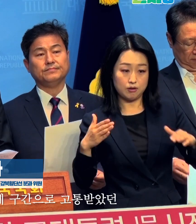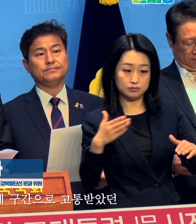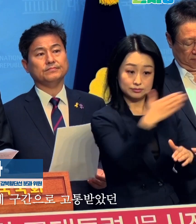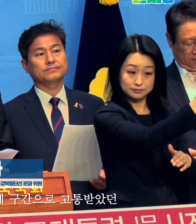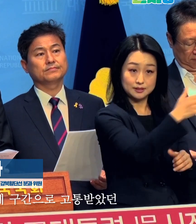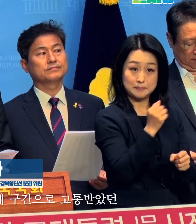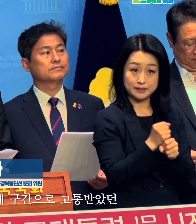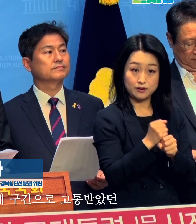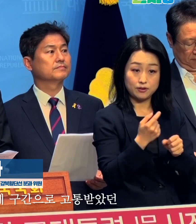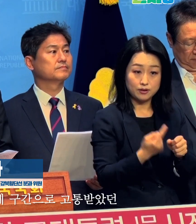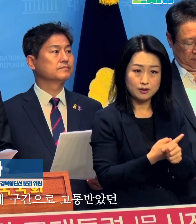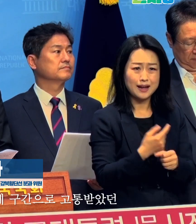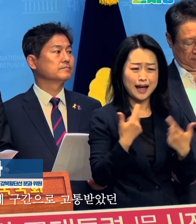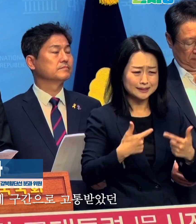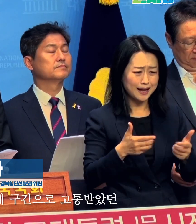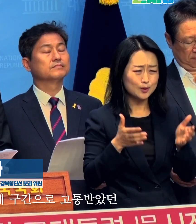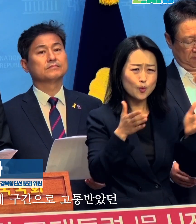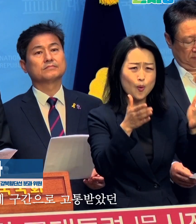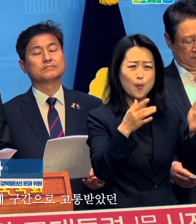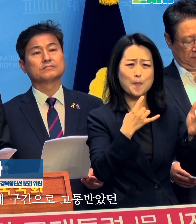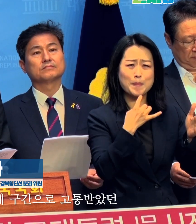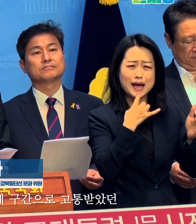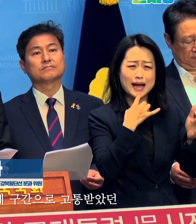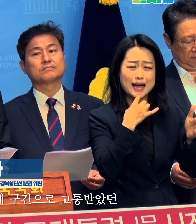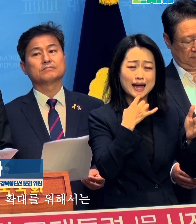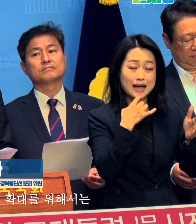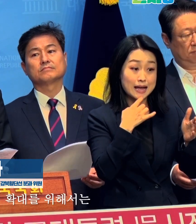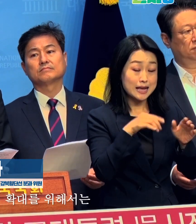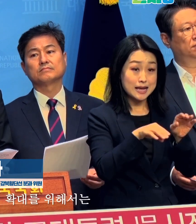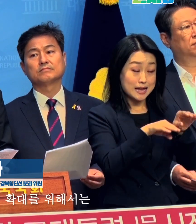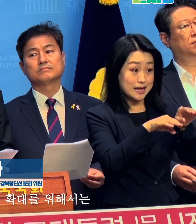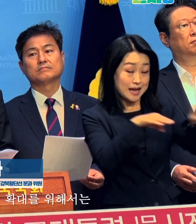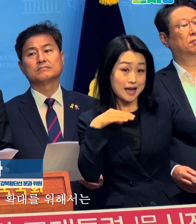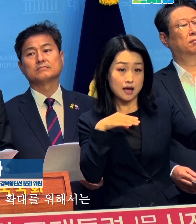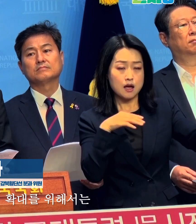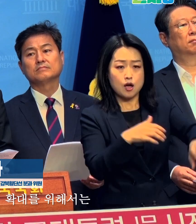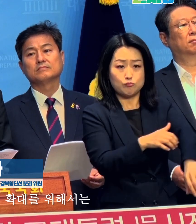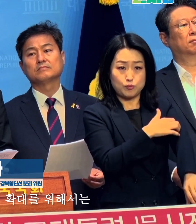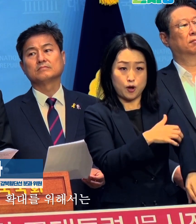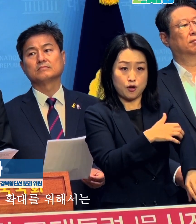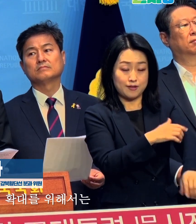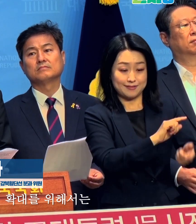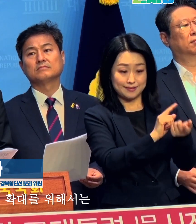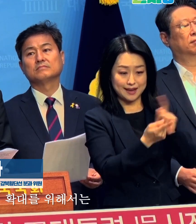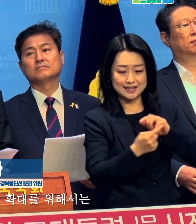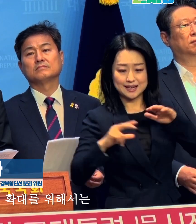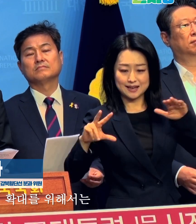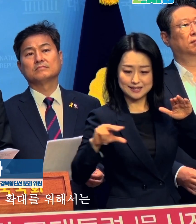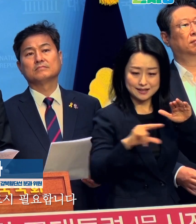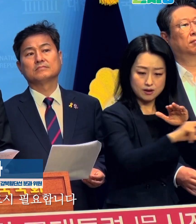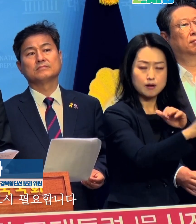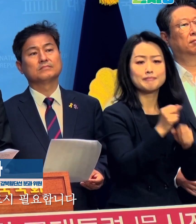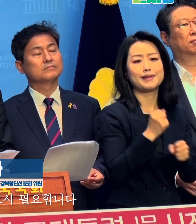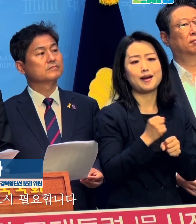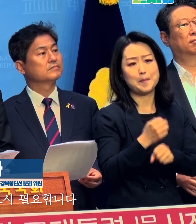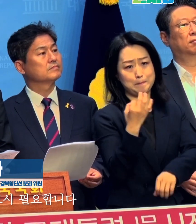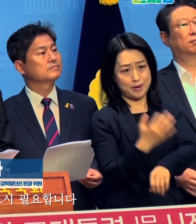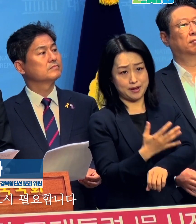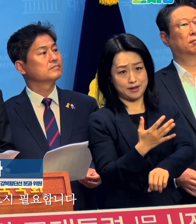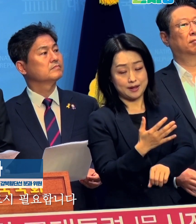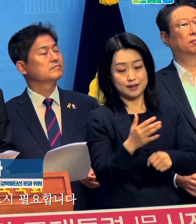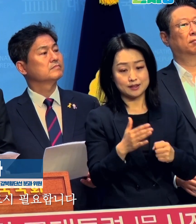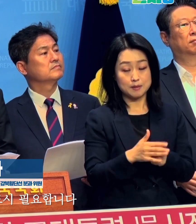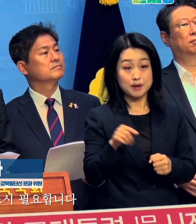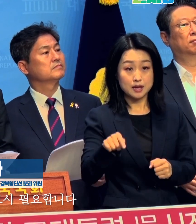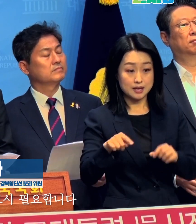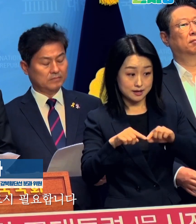그동안 도로에 의존해 상습 정체 구간으로 고통받았던 지역 주민들의 교통 접근성 확대를 위해서는